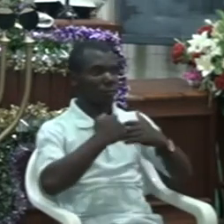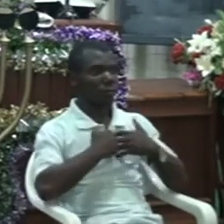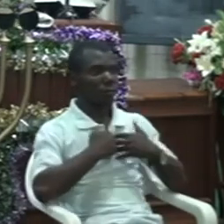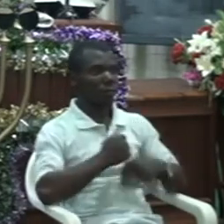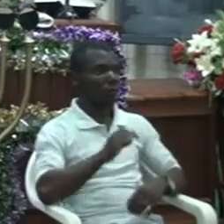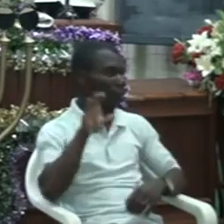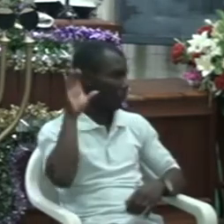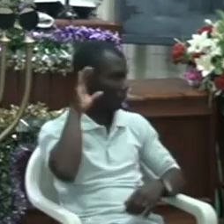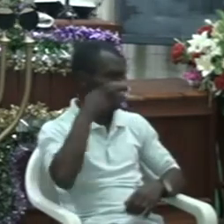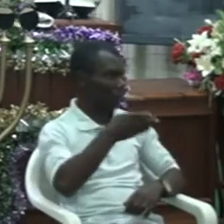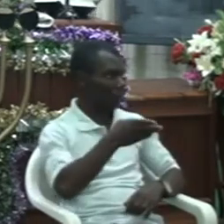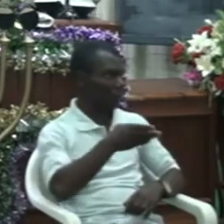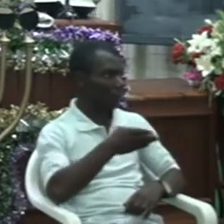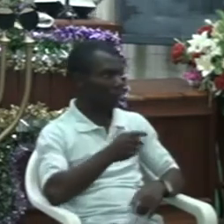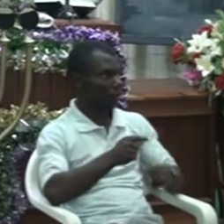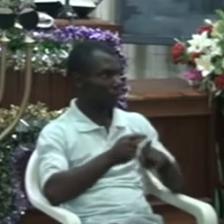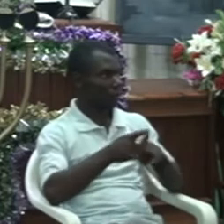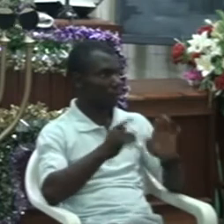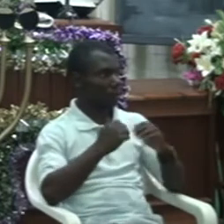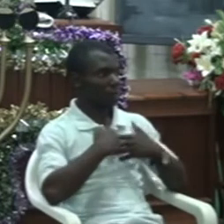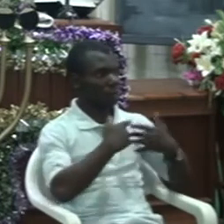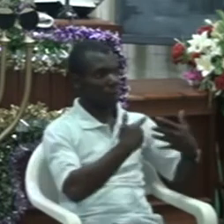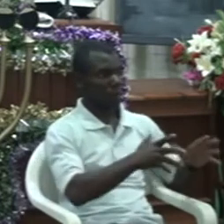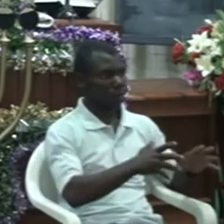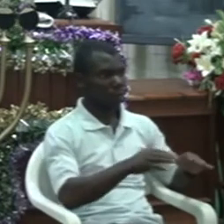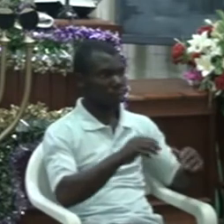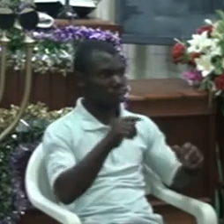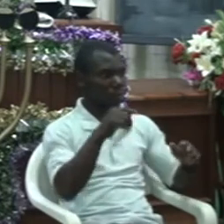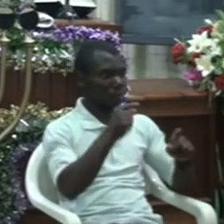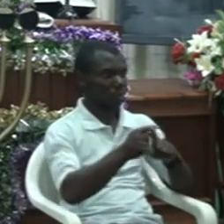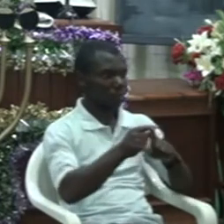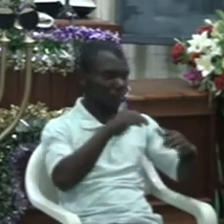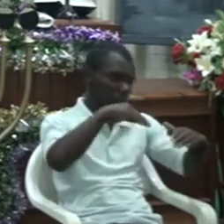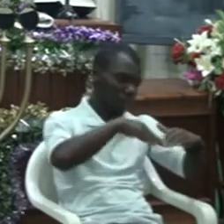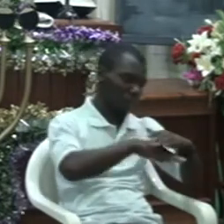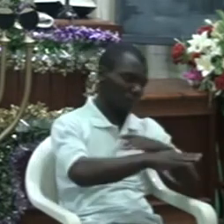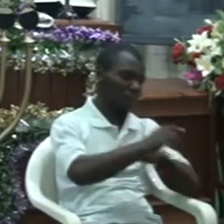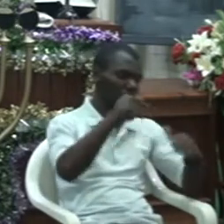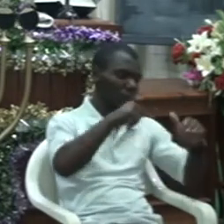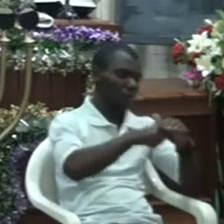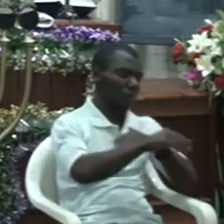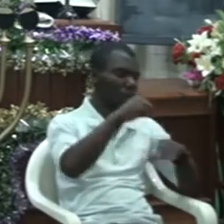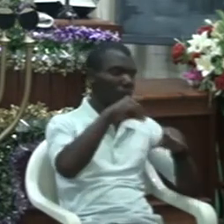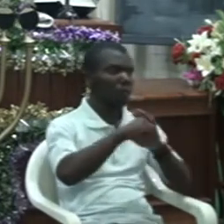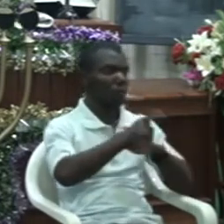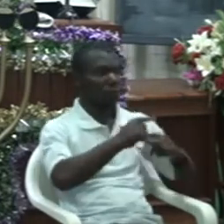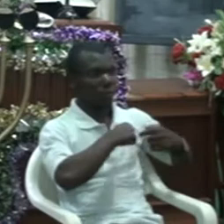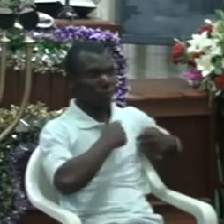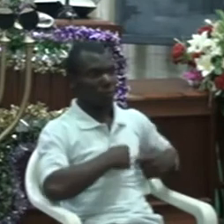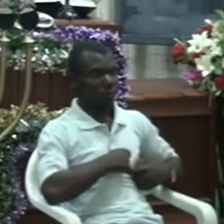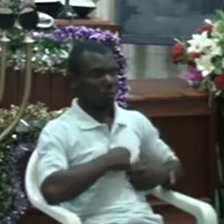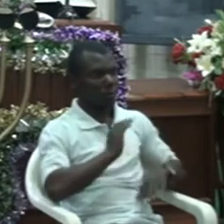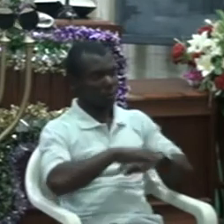walisikia. Lorsqu'ils ont écouté. Waliacha neno ina pénétrer dans les cœurs. Ils ont laissé la parole pénétrer dans les cœurs.